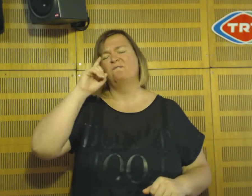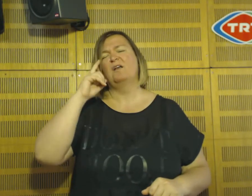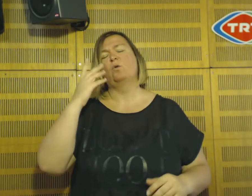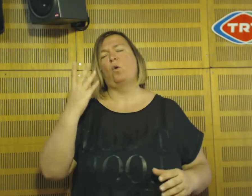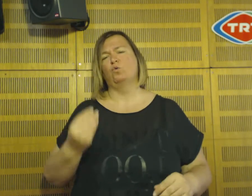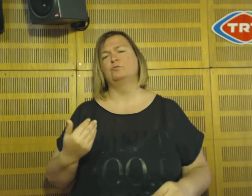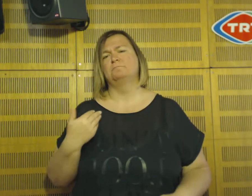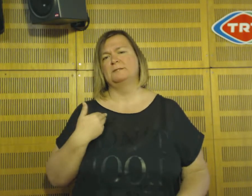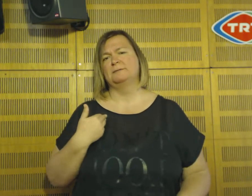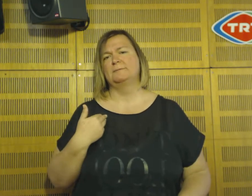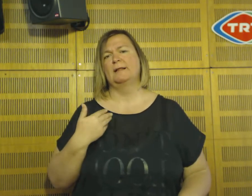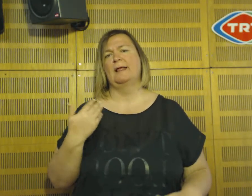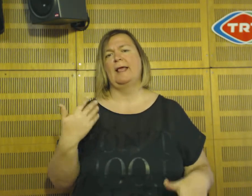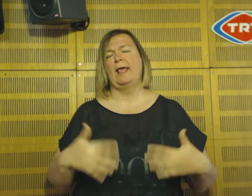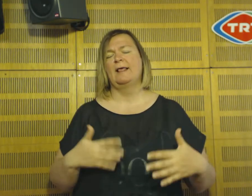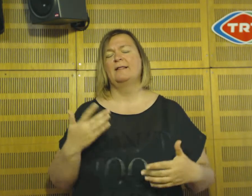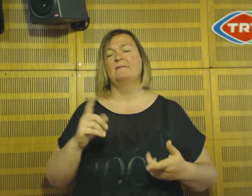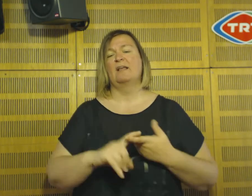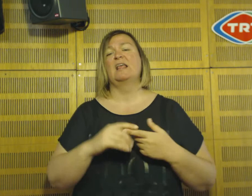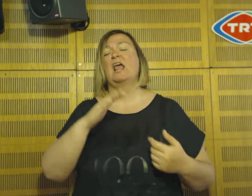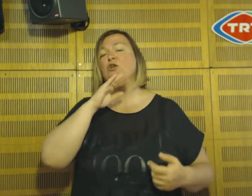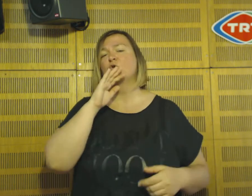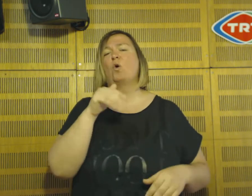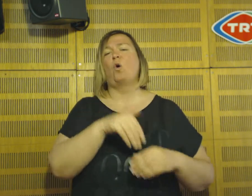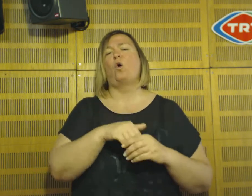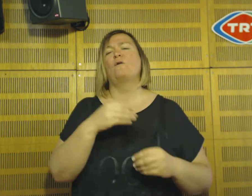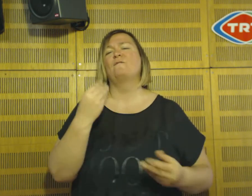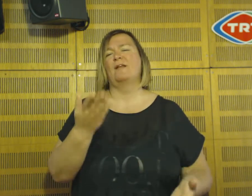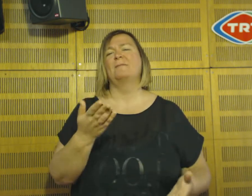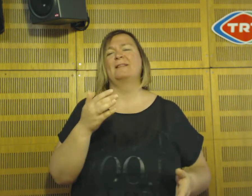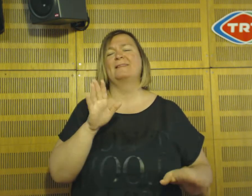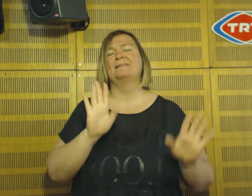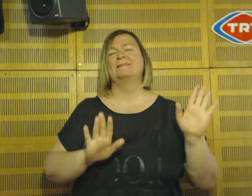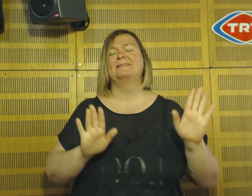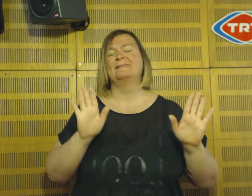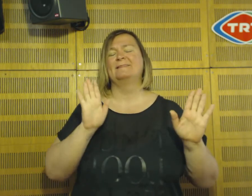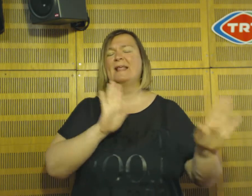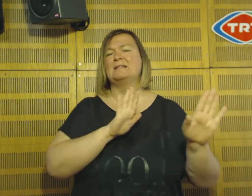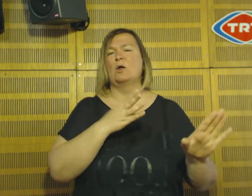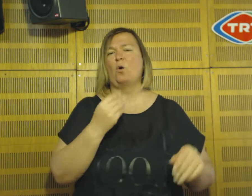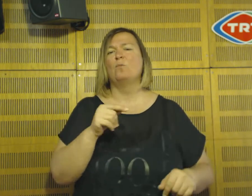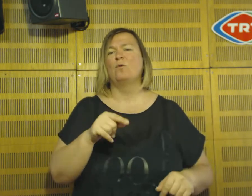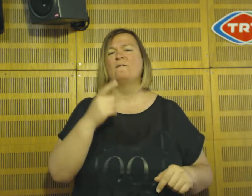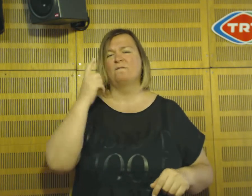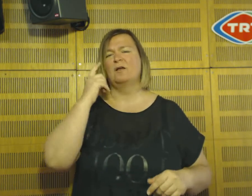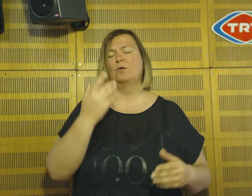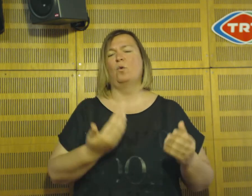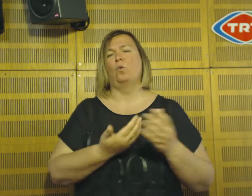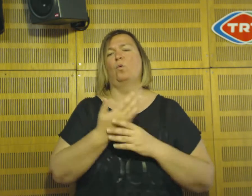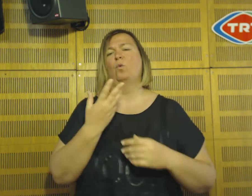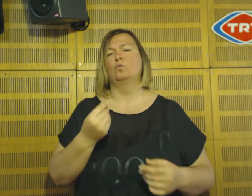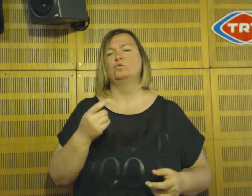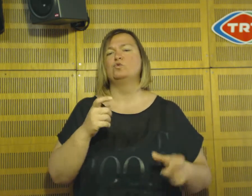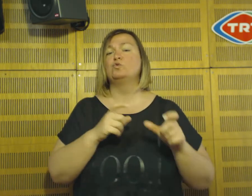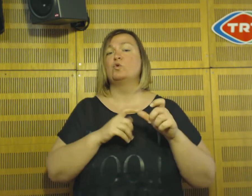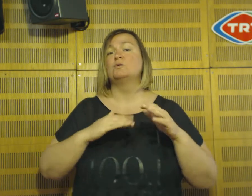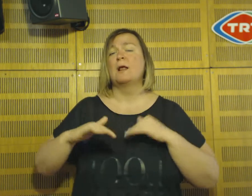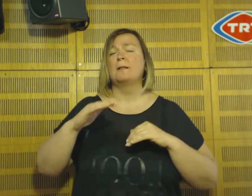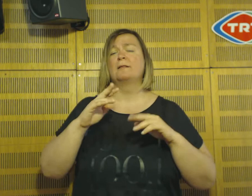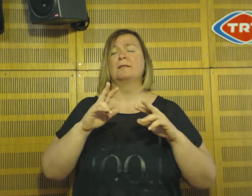biz. Engelli ve yaşlı komşunun oy verme hakkına destek ol kampanyasıyla bu farkındalığı oluşturduk. Sosyal medyada